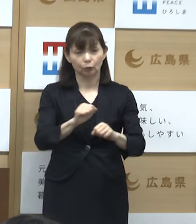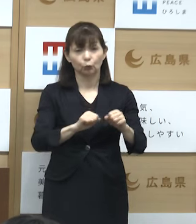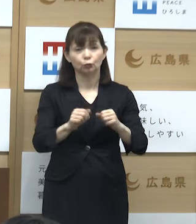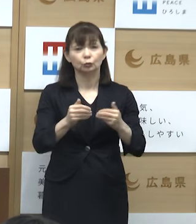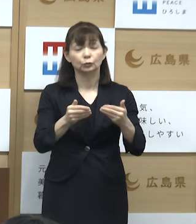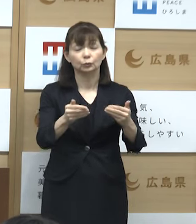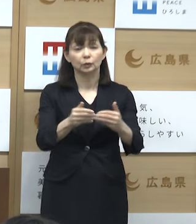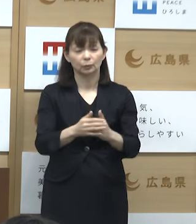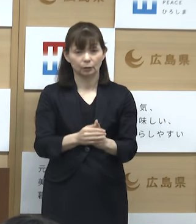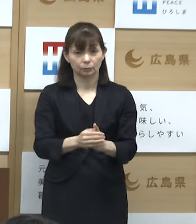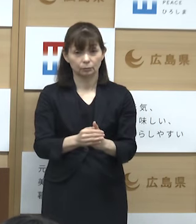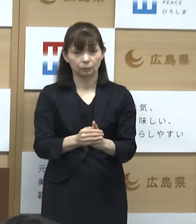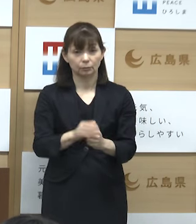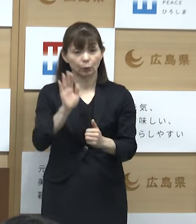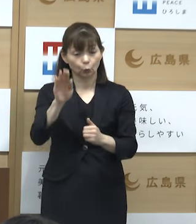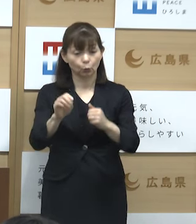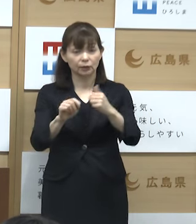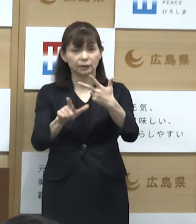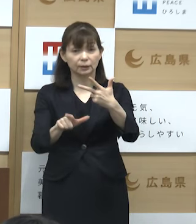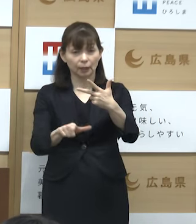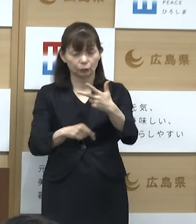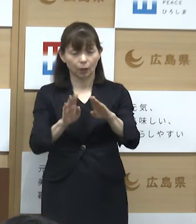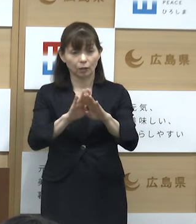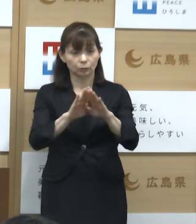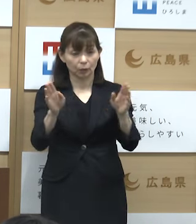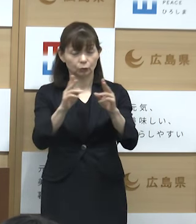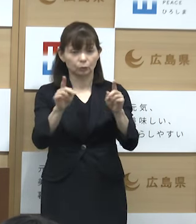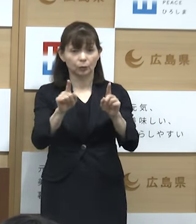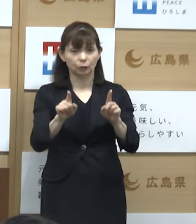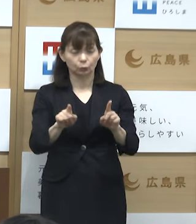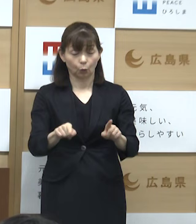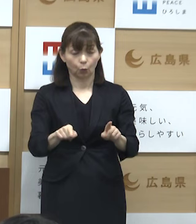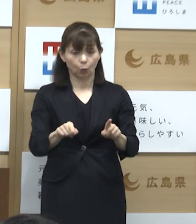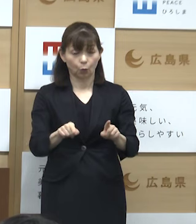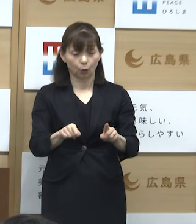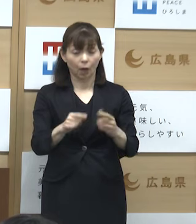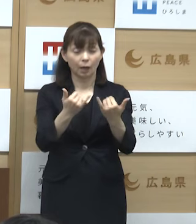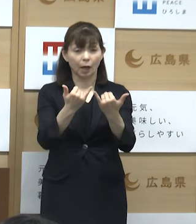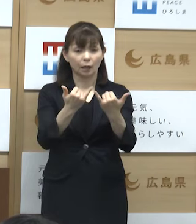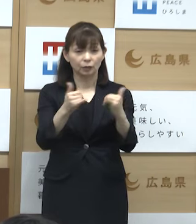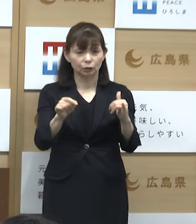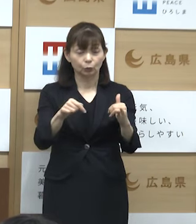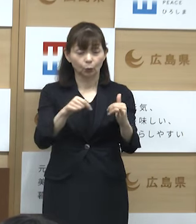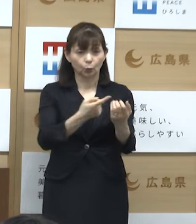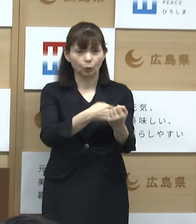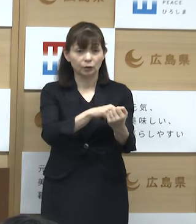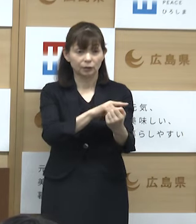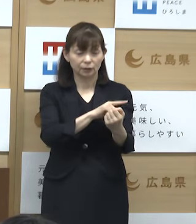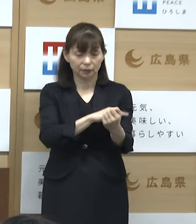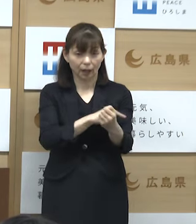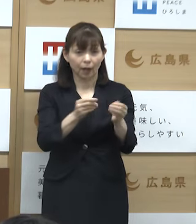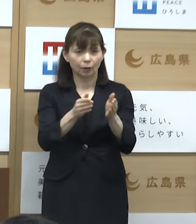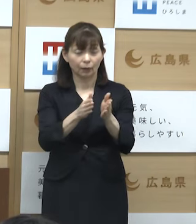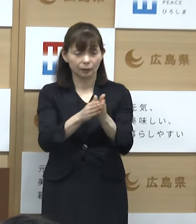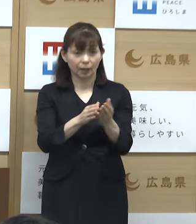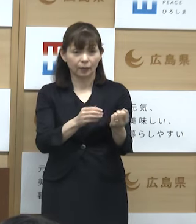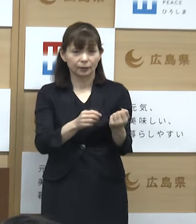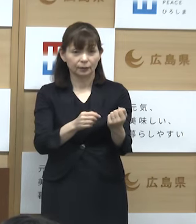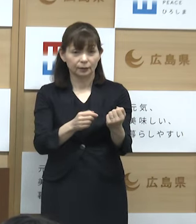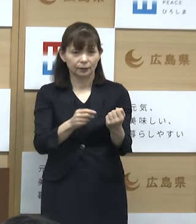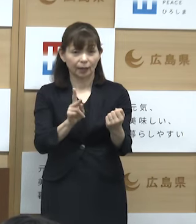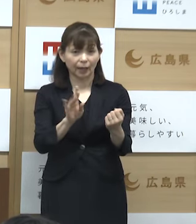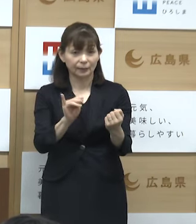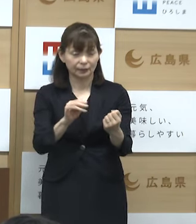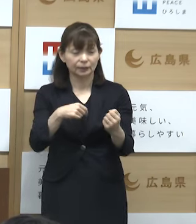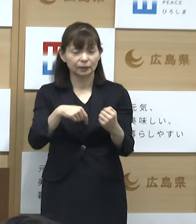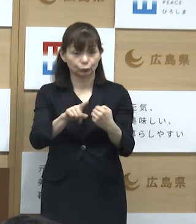月にはキックオフイベントとして、人の力で勝ちにをスローガンに、多様な働き方やリスキリング